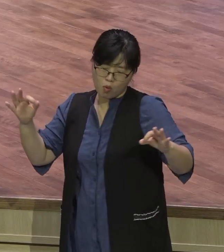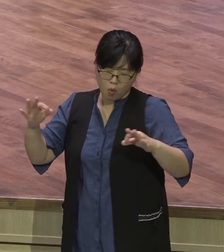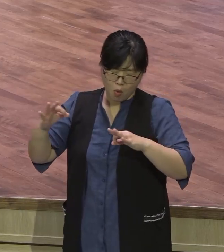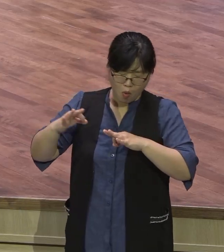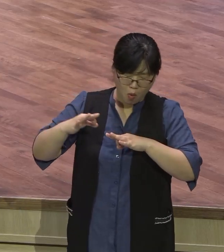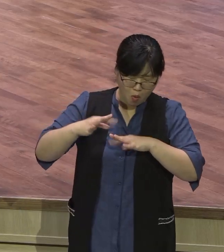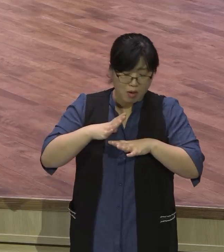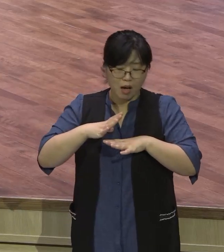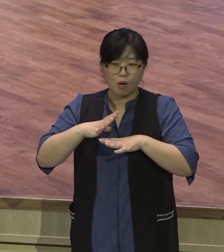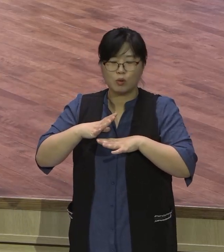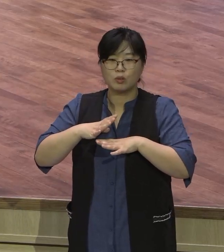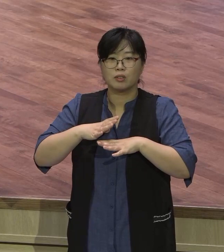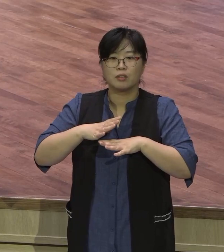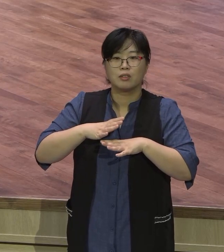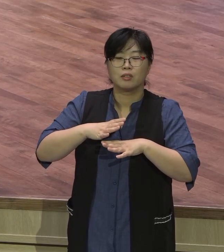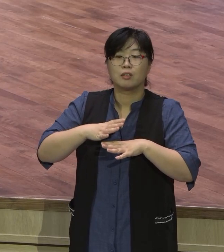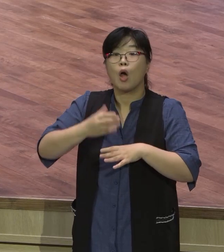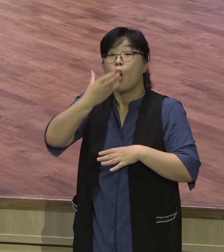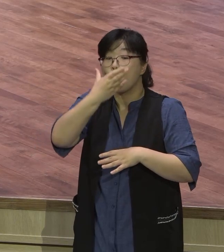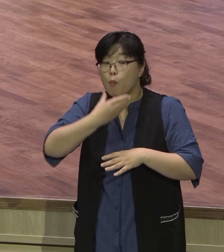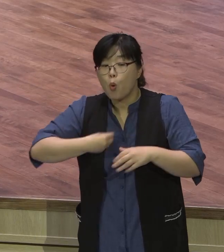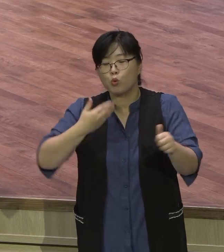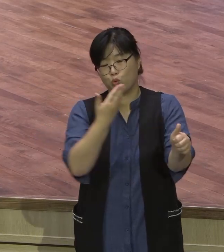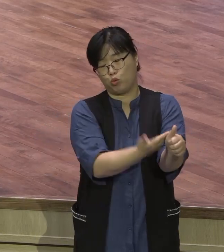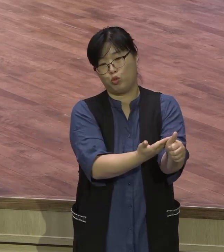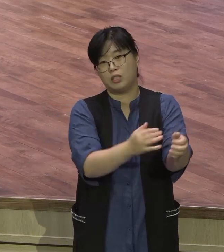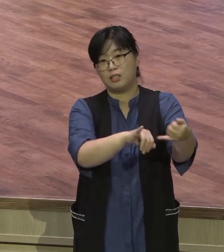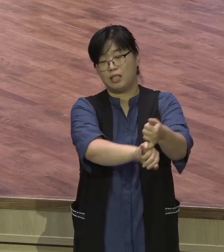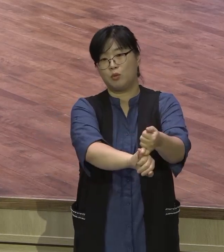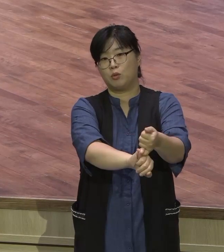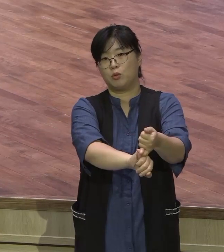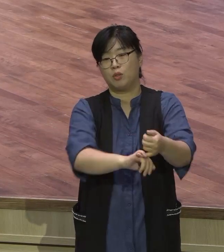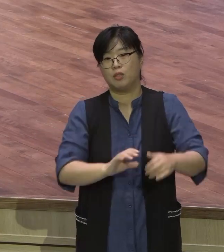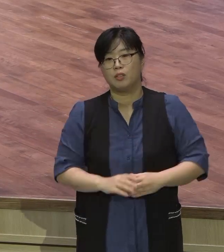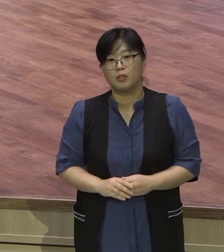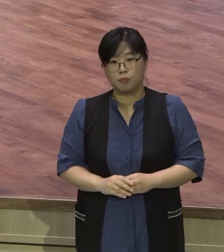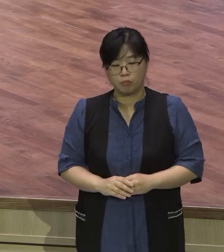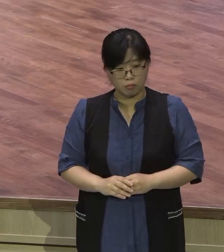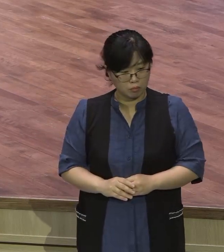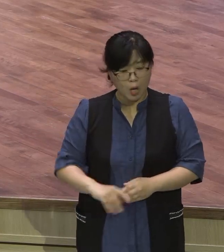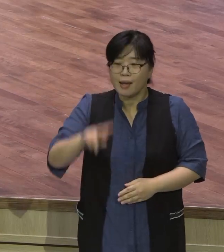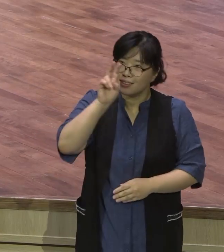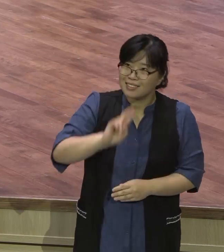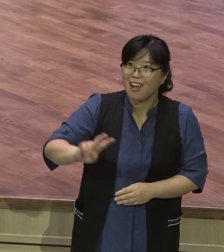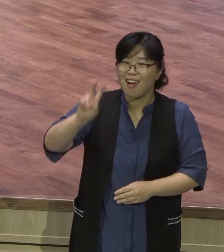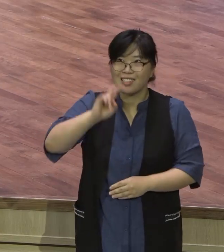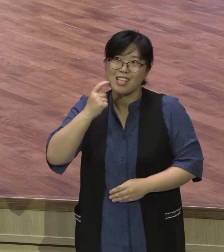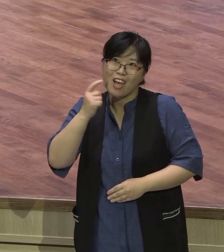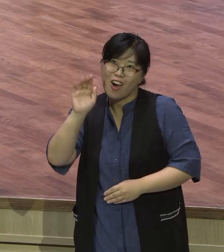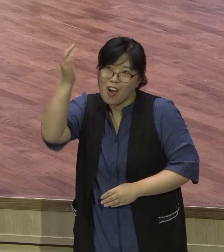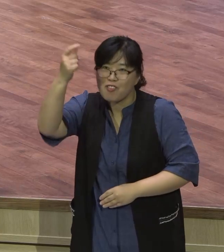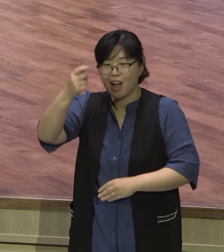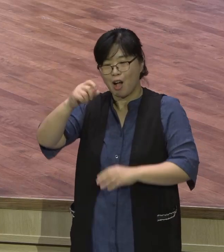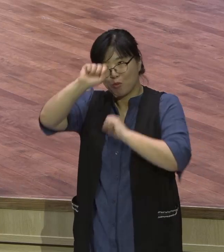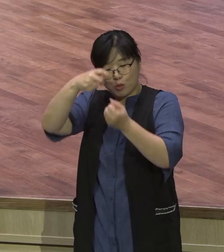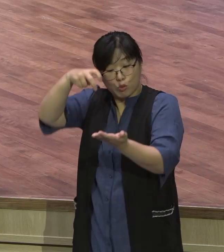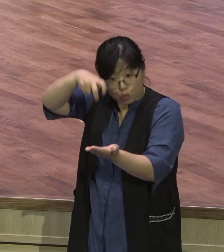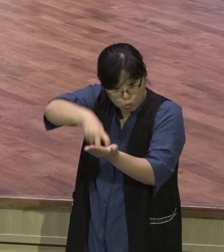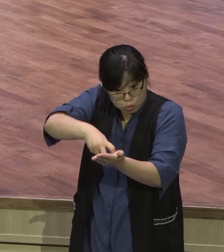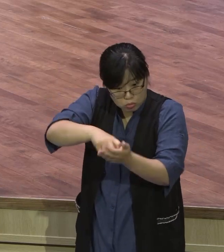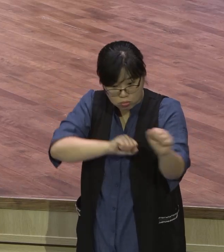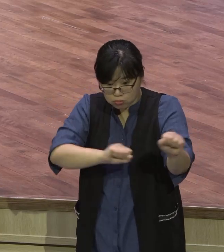삶 하나님을 찬양하는 삶 핵심이 뭐예요? 이게 뭐예요? 바로 예배입니다. 예배 예배 예배 10편